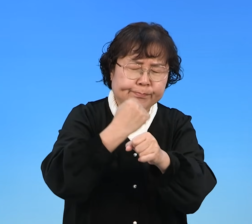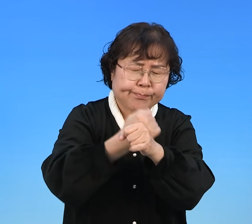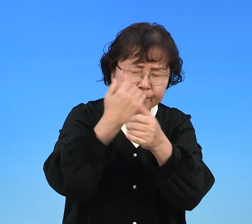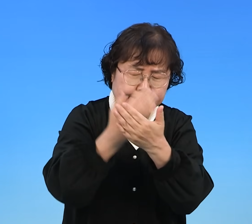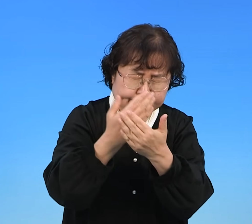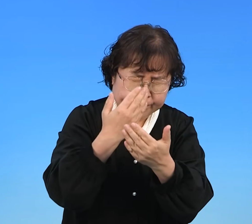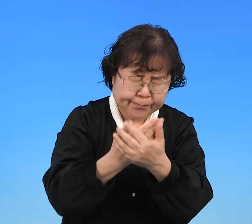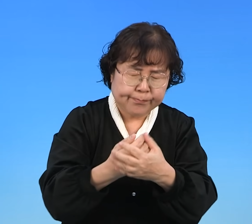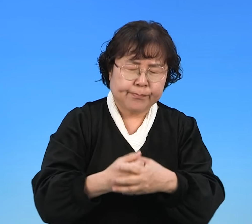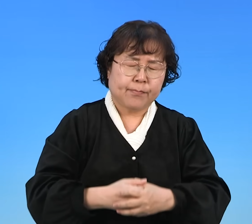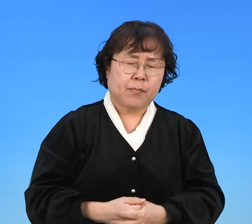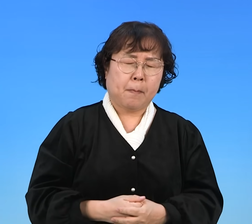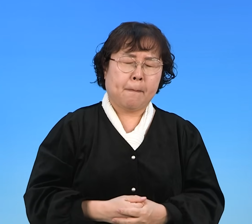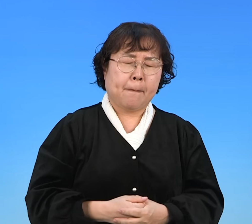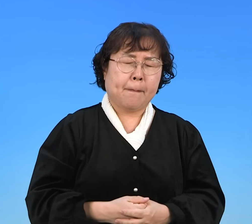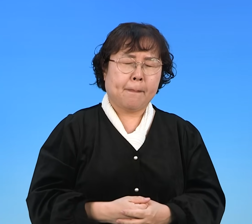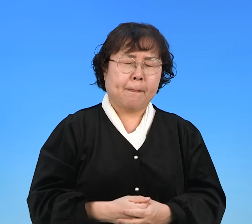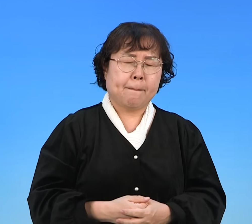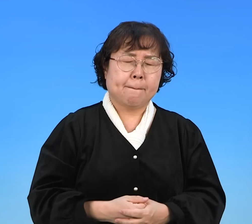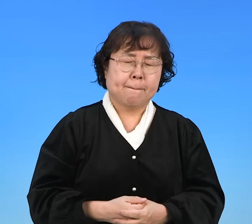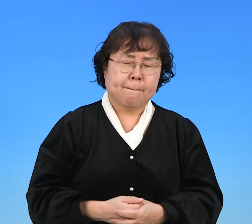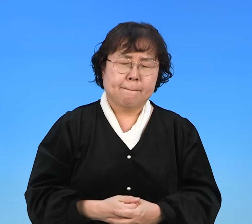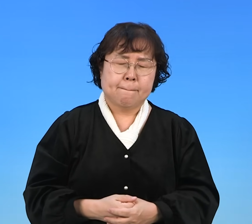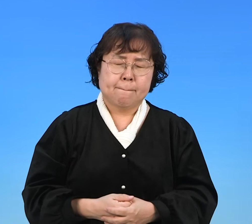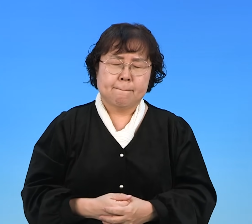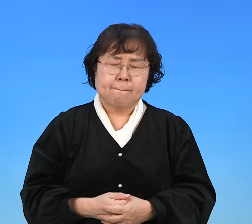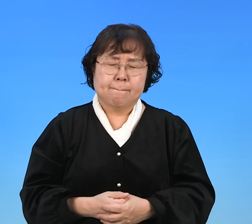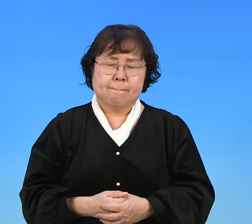하여 주시옵소서.